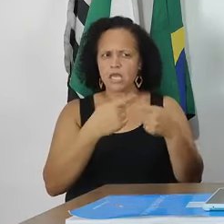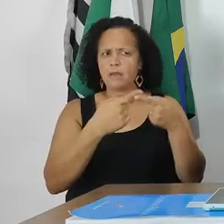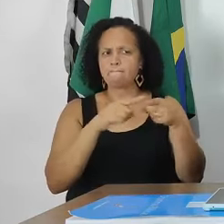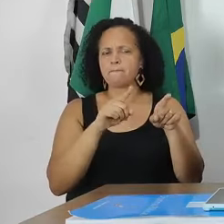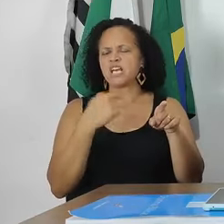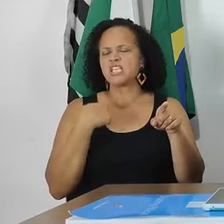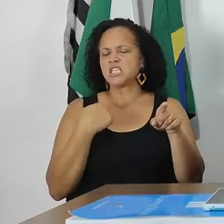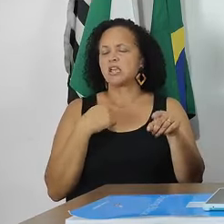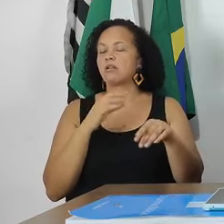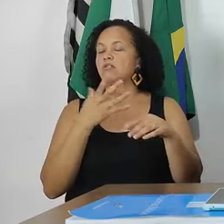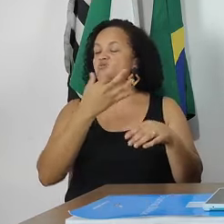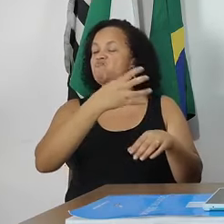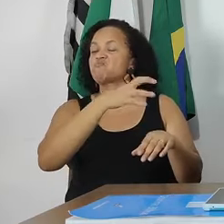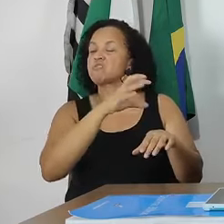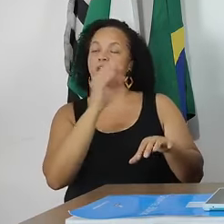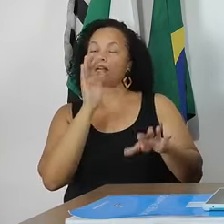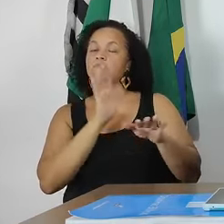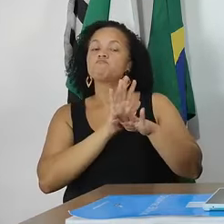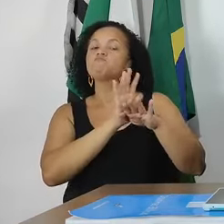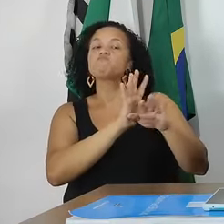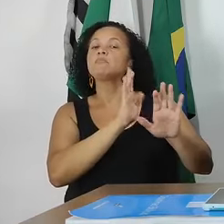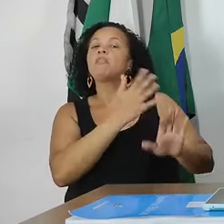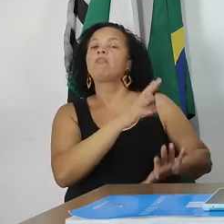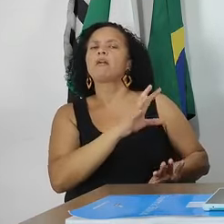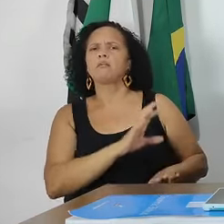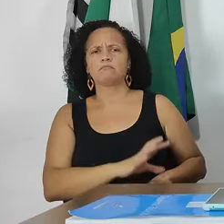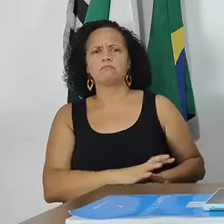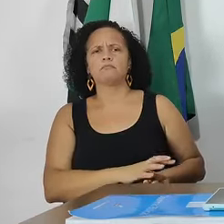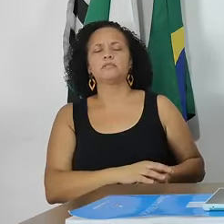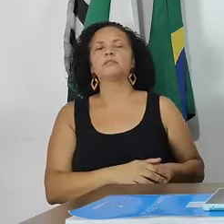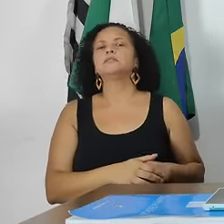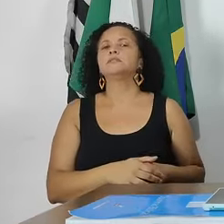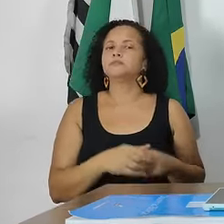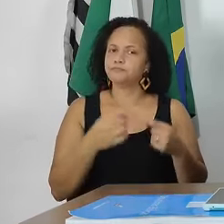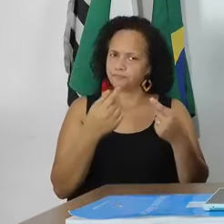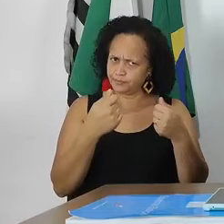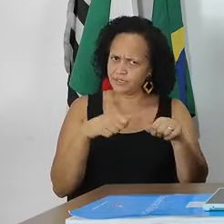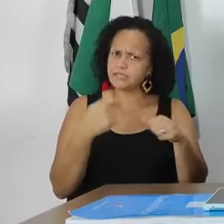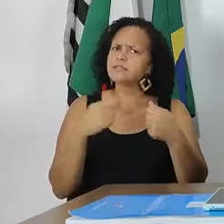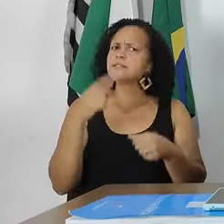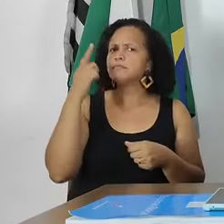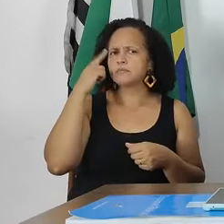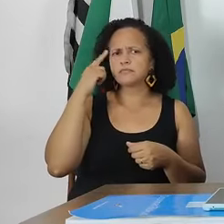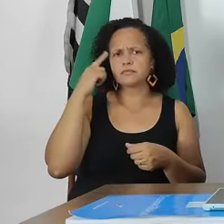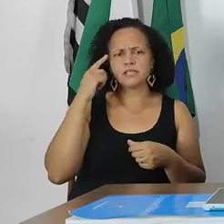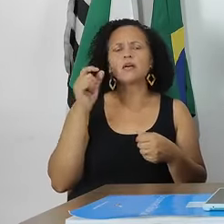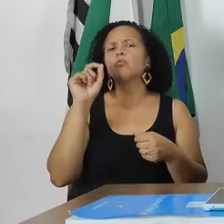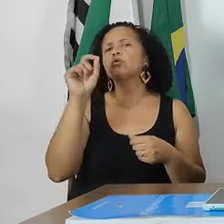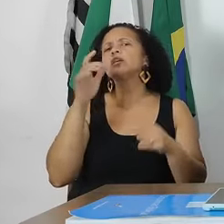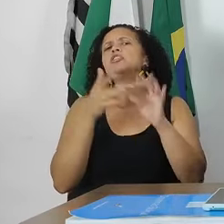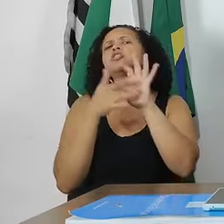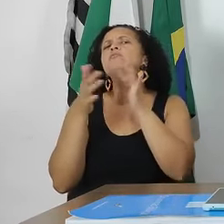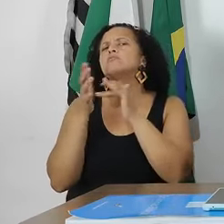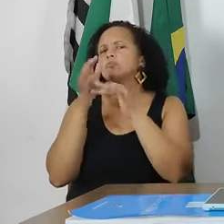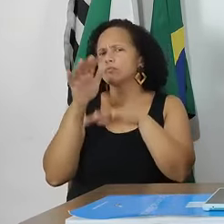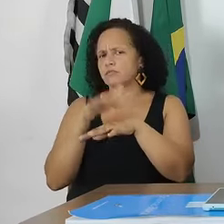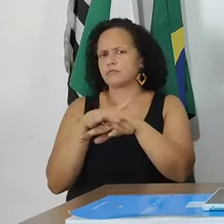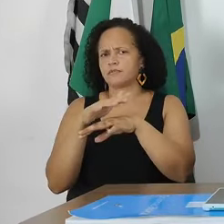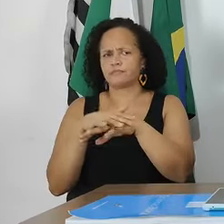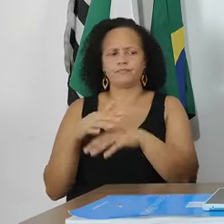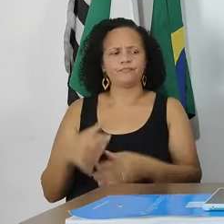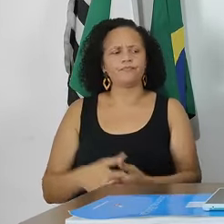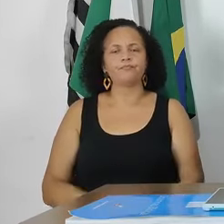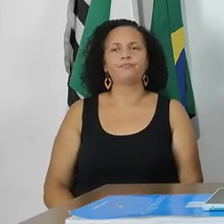Então, que isso sirva de lição. E também na área da enfermidade. O que lá em Lucas 4,38 fala? A sogra